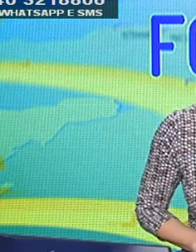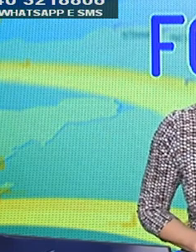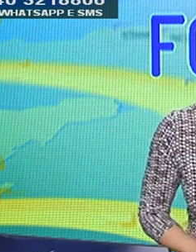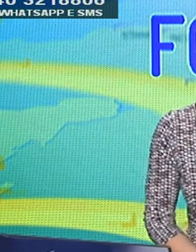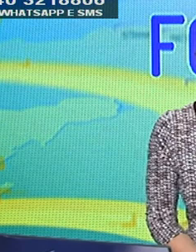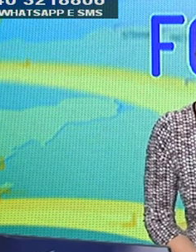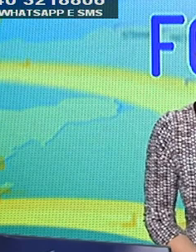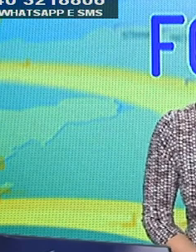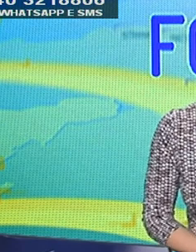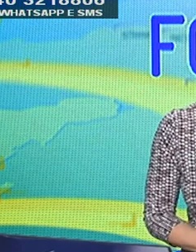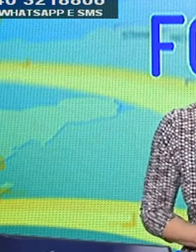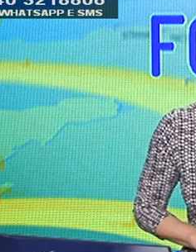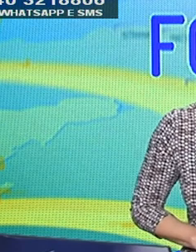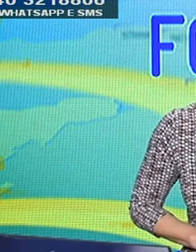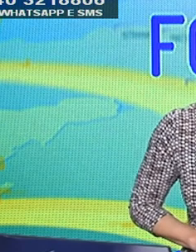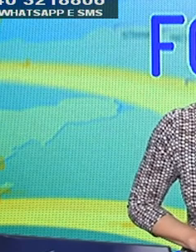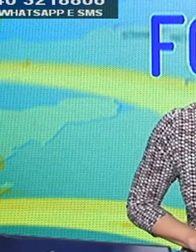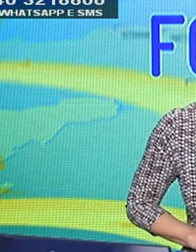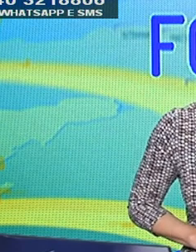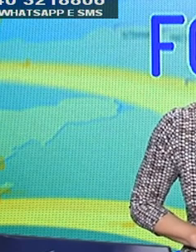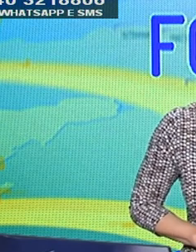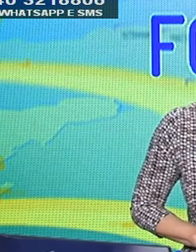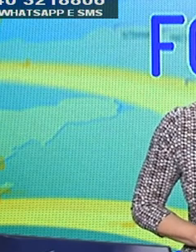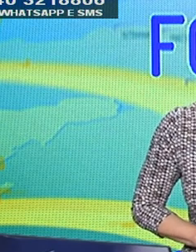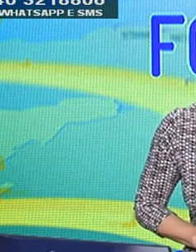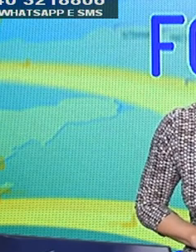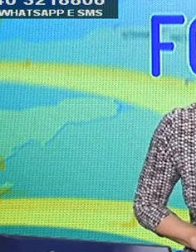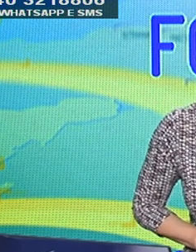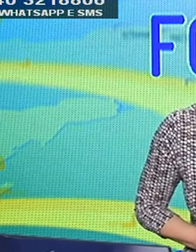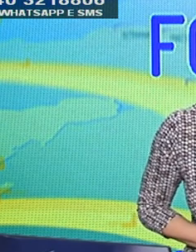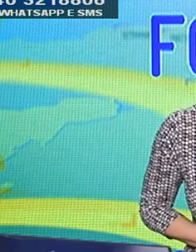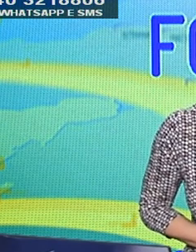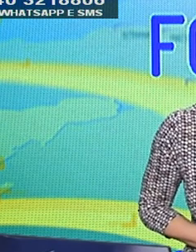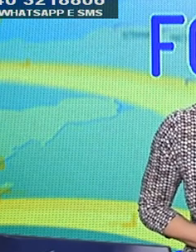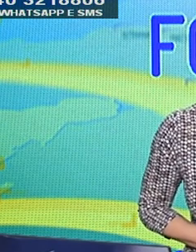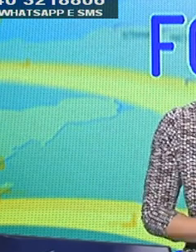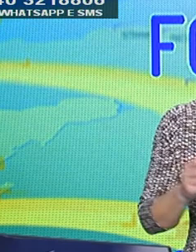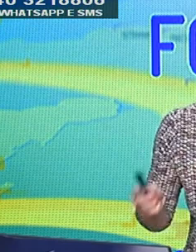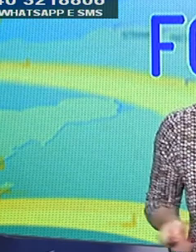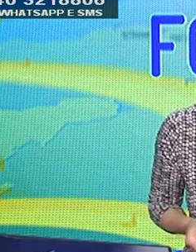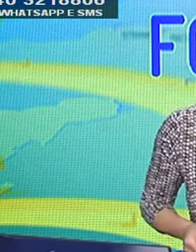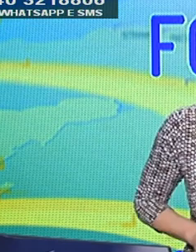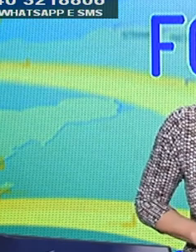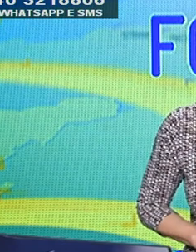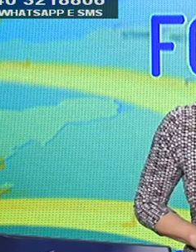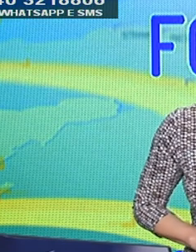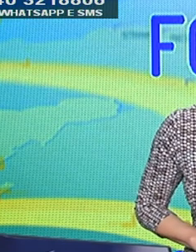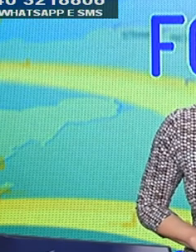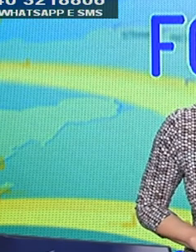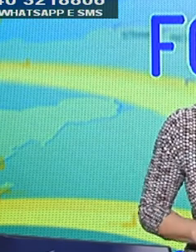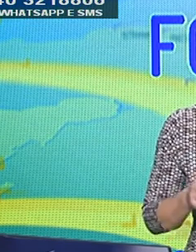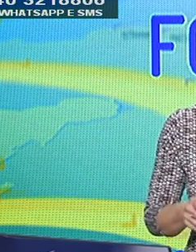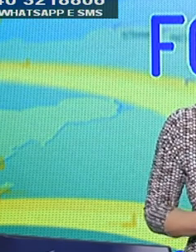l'orale oggi, che vede impegnati tantissimi studenti in tutta la regione del Veneto, in tutta Italia in realtà,